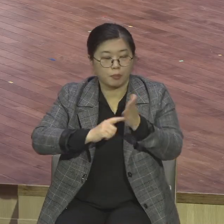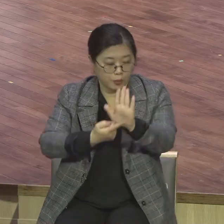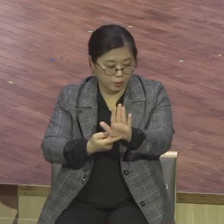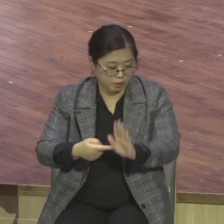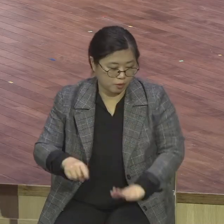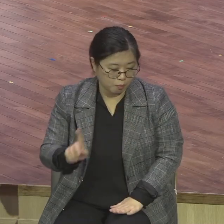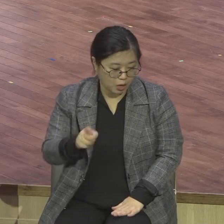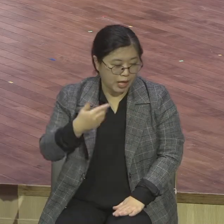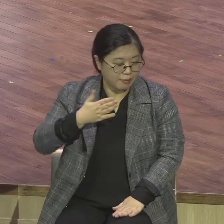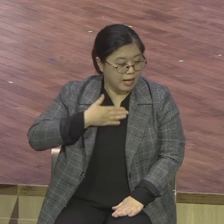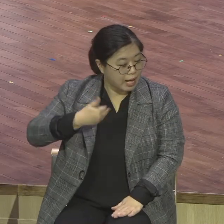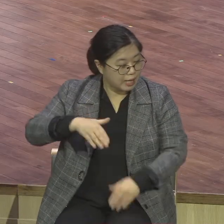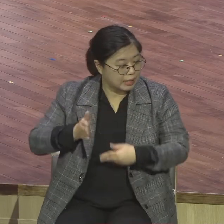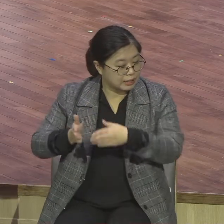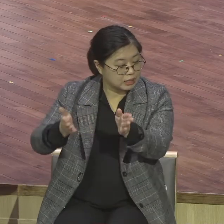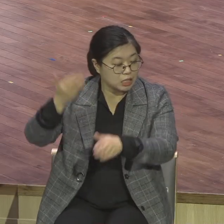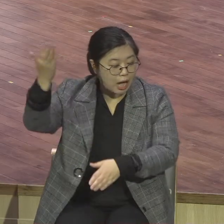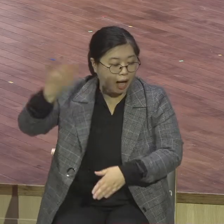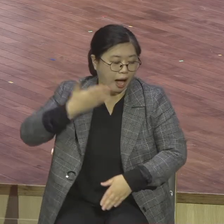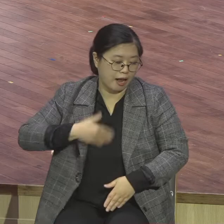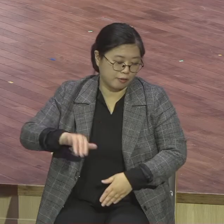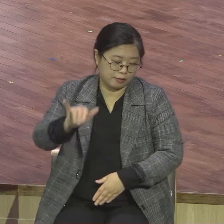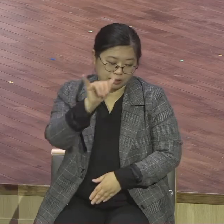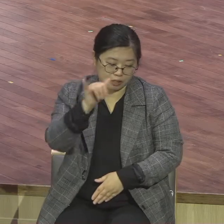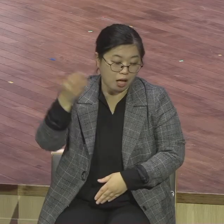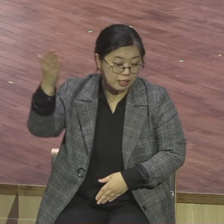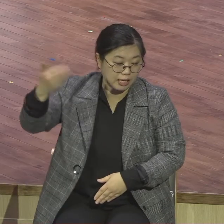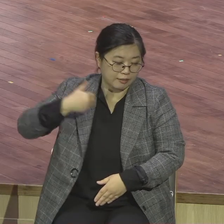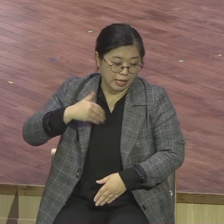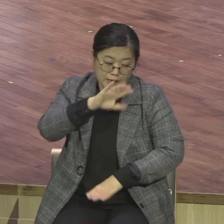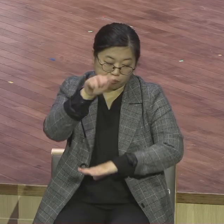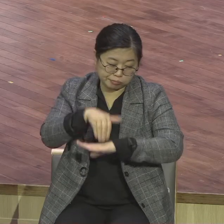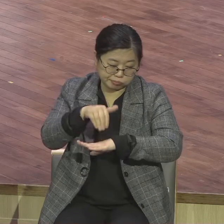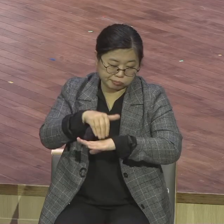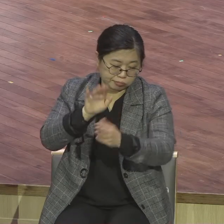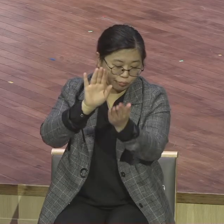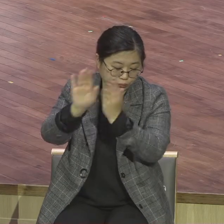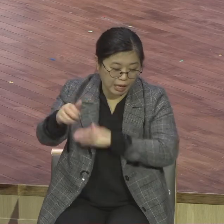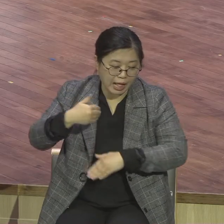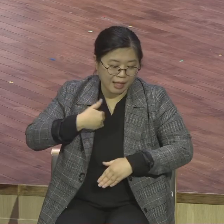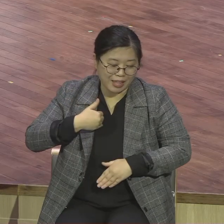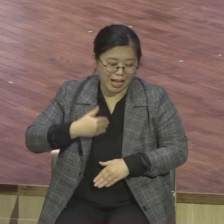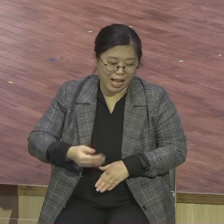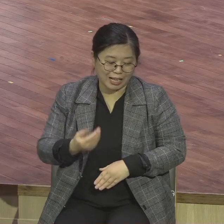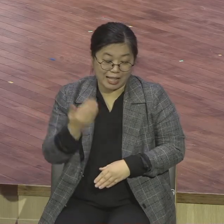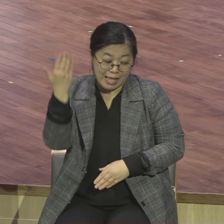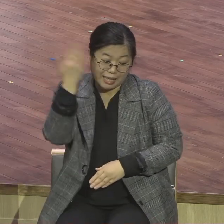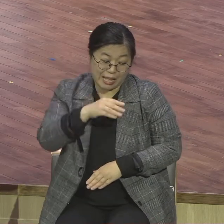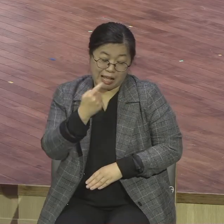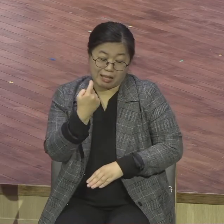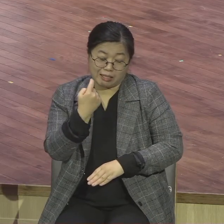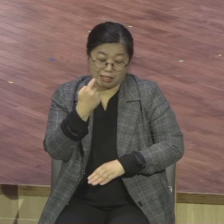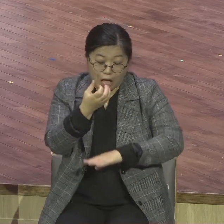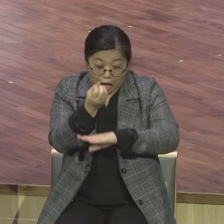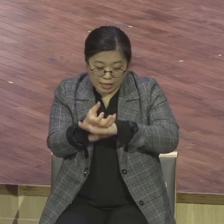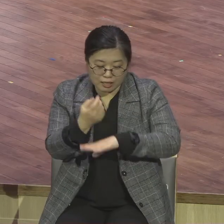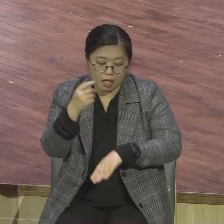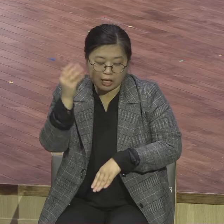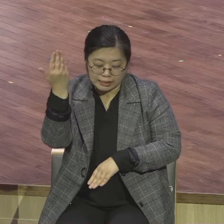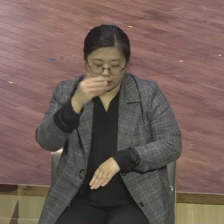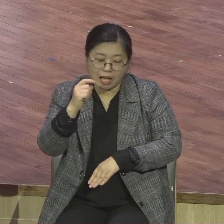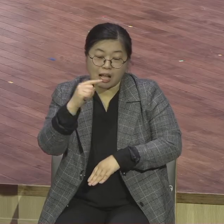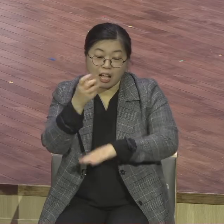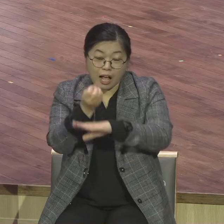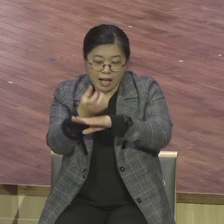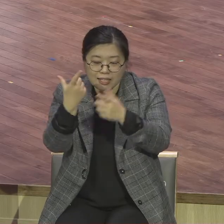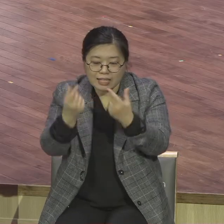가는 길을 그가 아시나니 그가 나를 달리하신 후에는 내가 순금같이 나오리라.